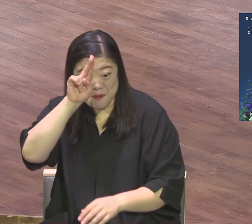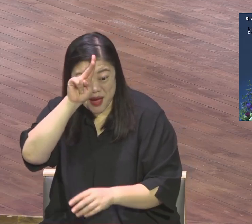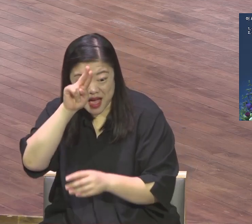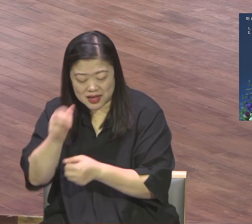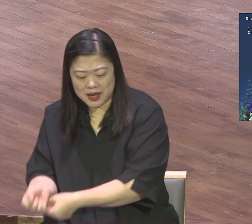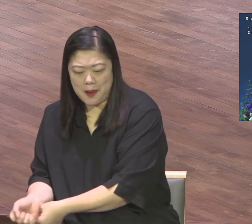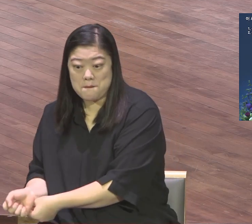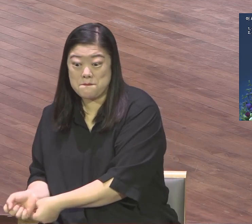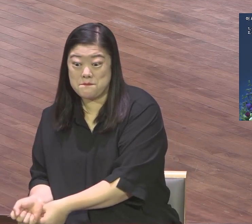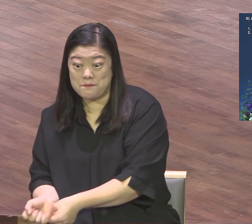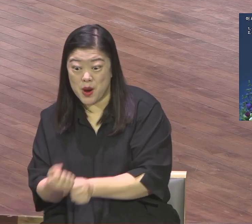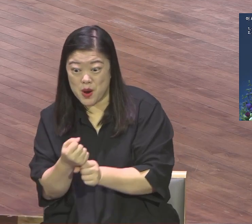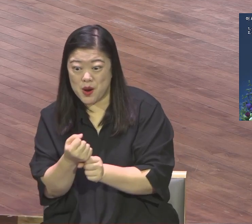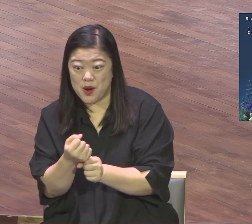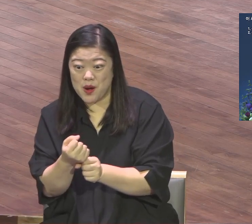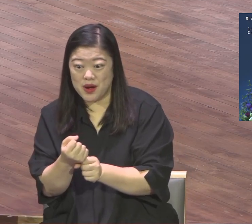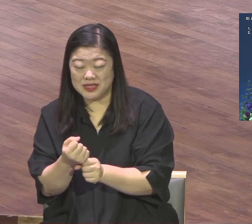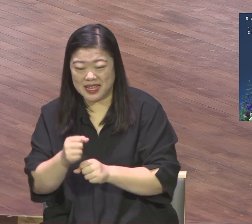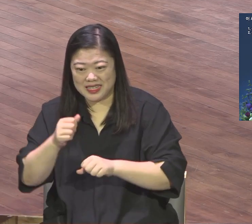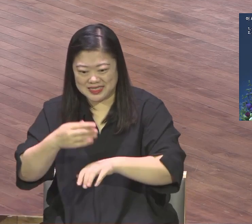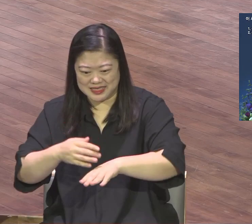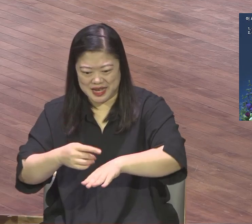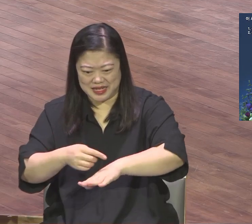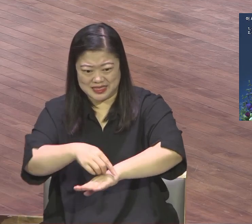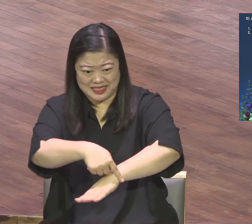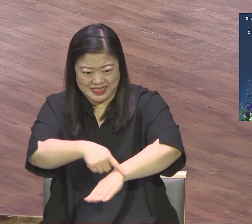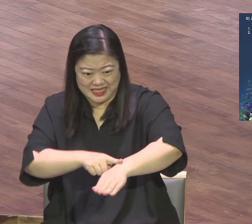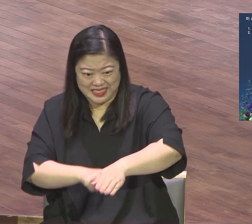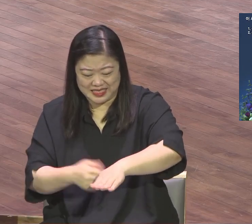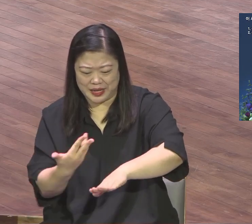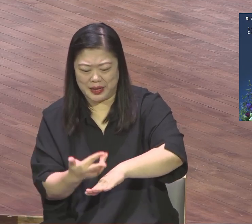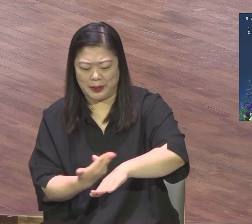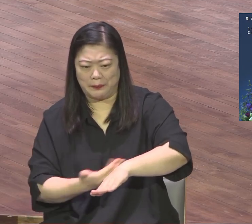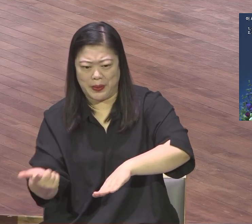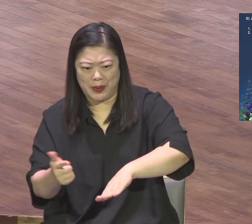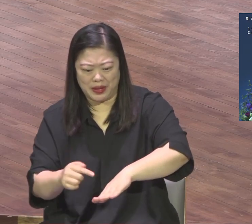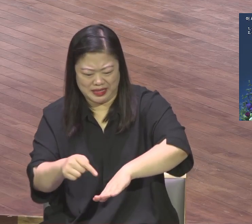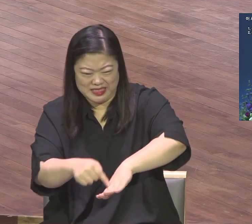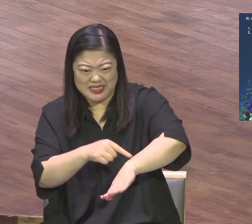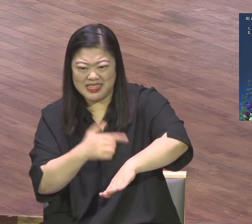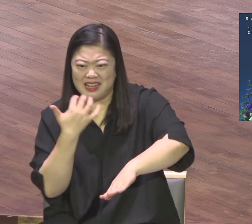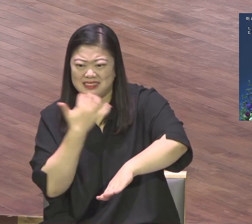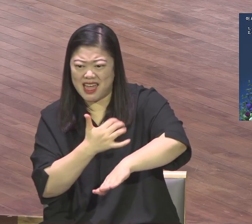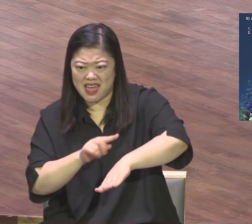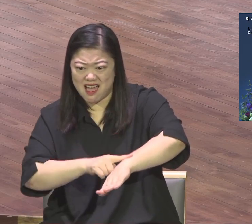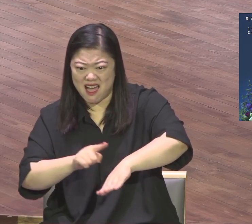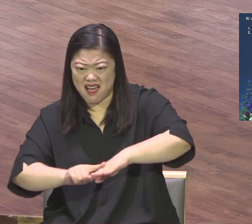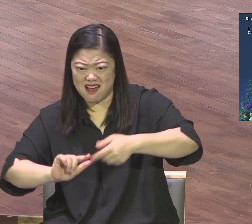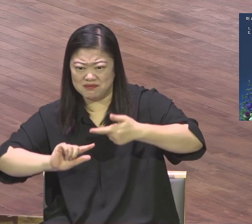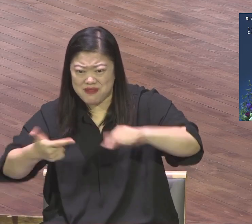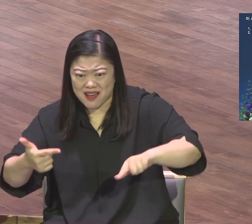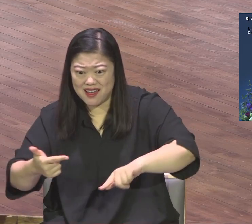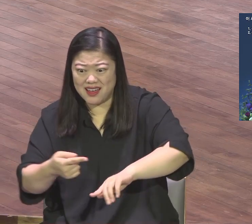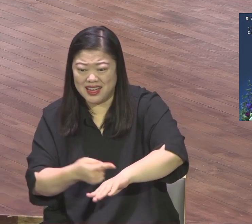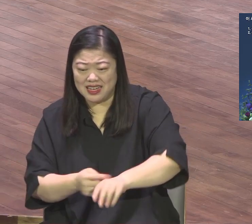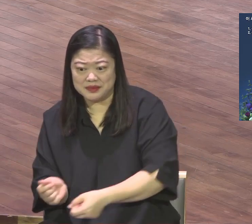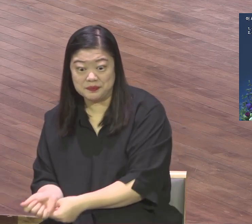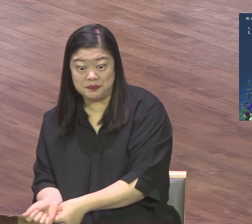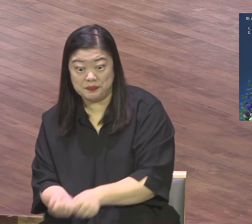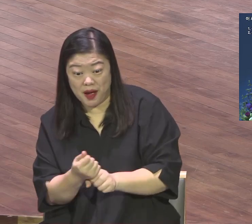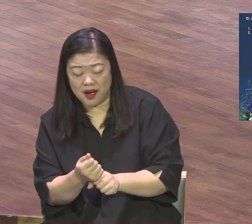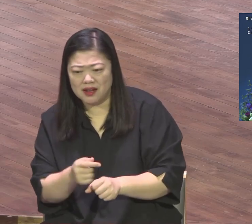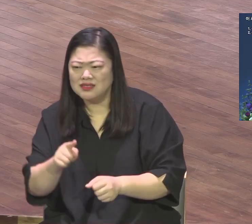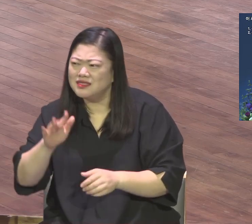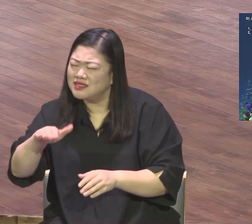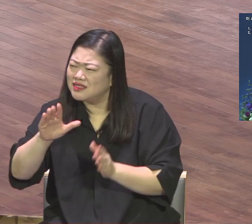US 오픈 이 여자 오픈에서 맨발 투혼으로 우승하면서 전 국민의 큰 감동을 줬는데 당시에